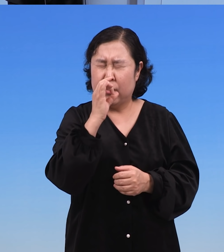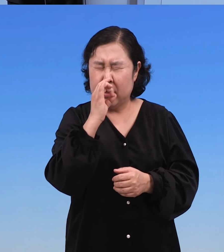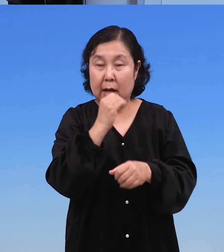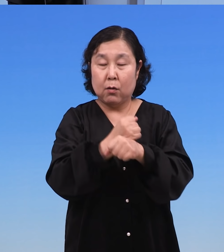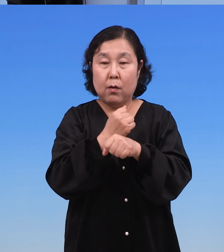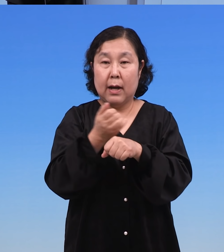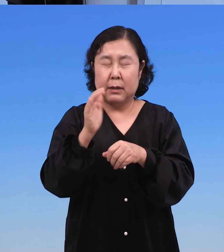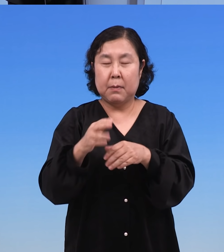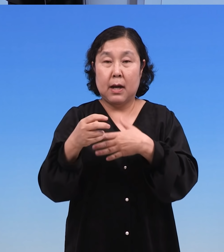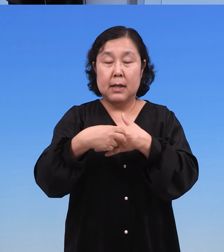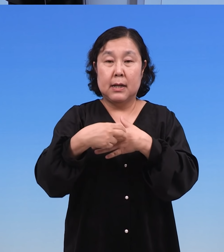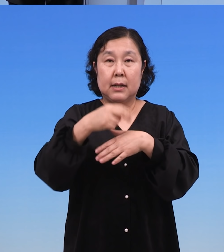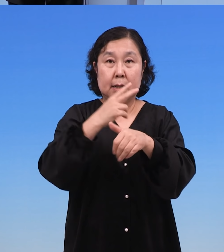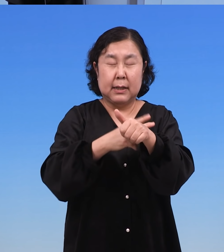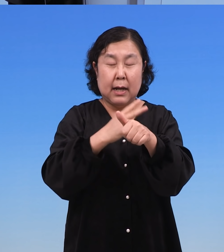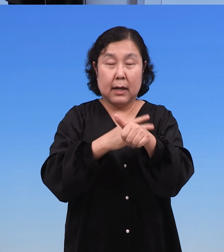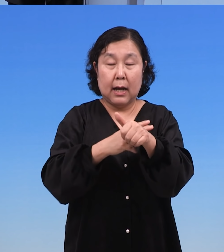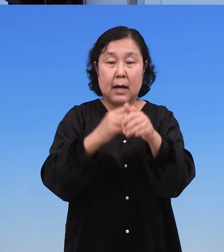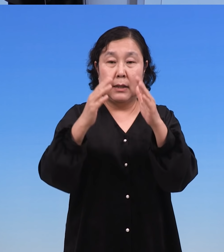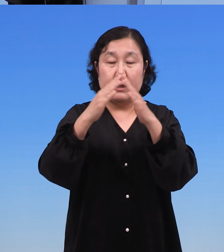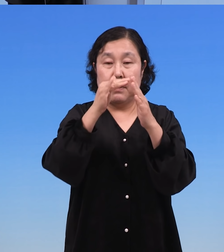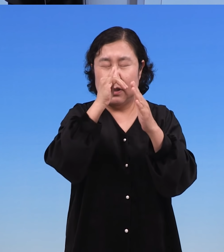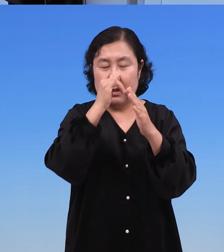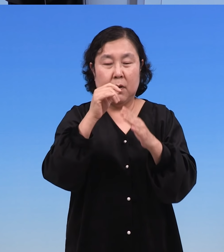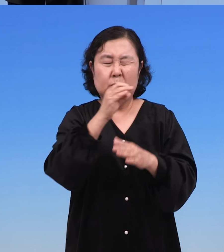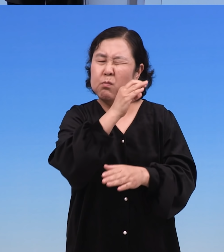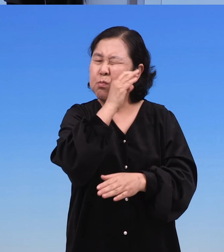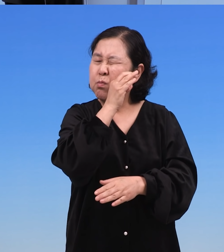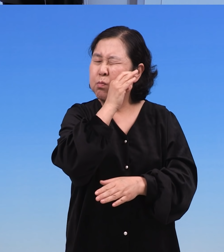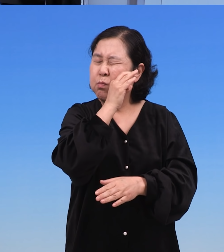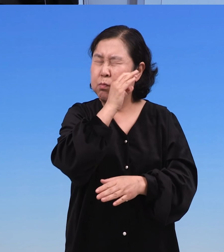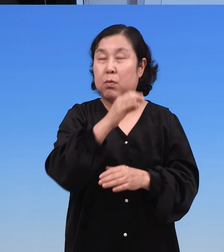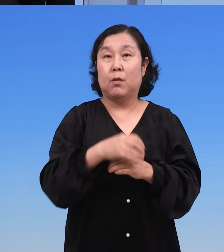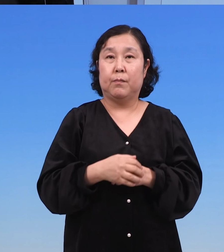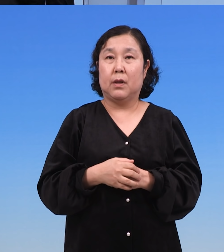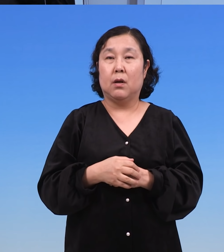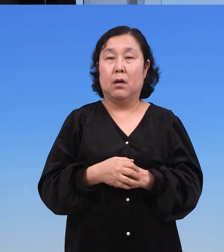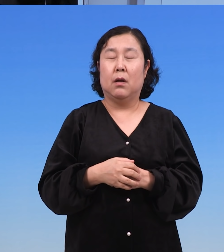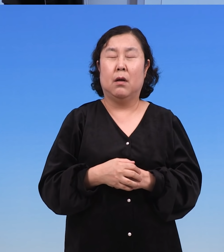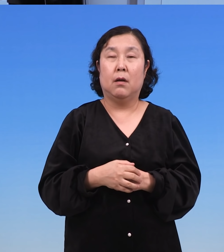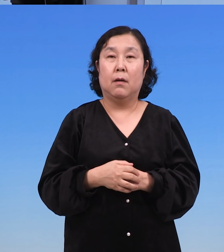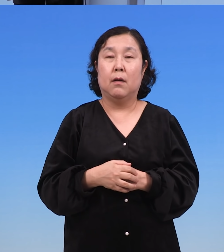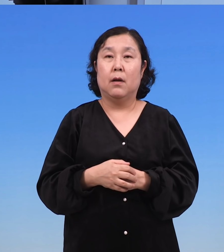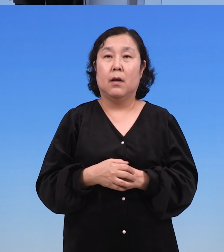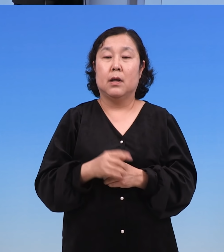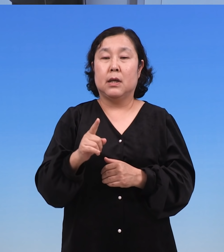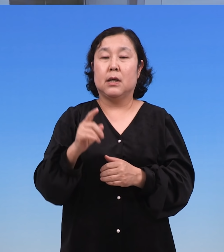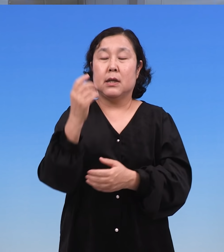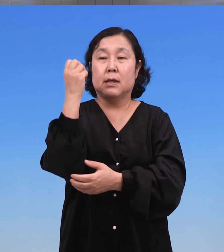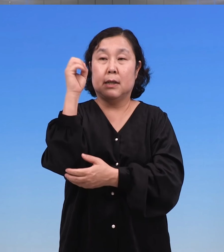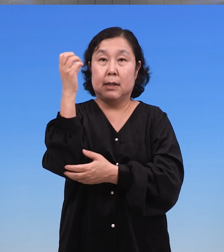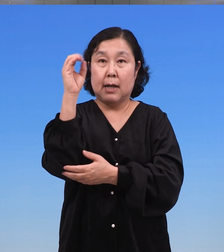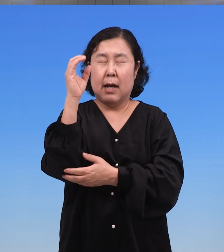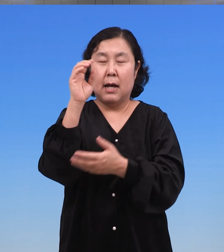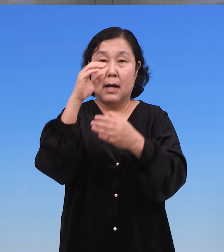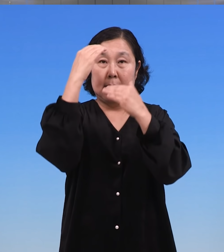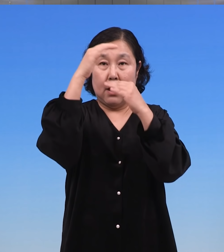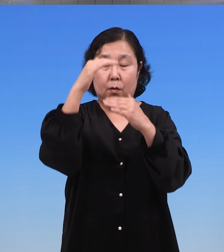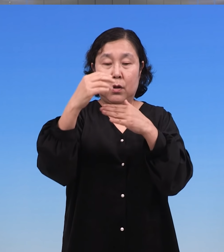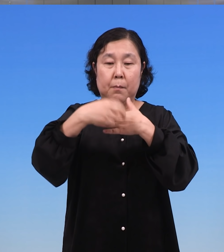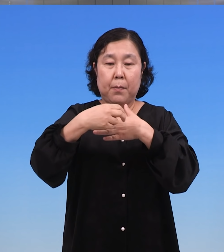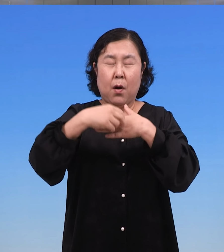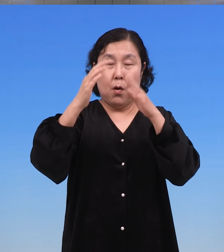이 난리에 의사가 집에 있으면 부끄럽죠. 이게 어떤 내용인가 보니까요, 병원을